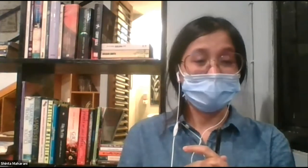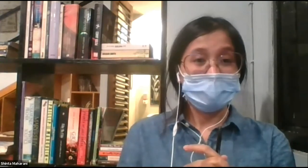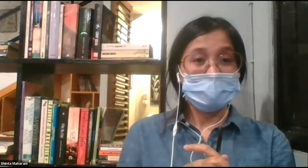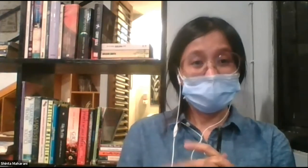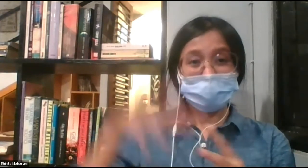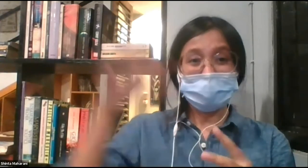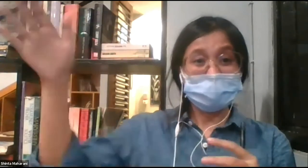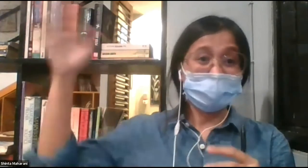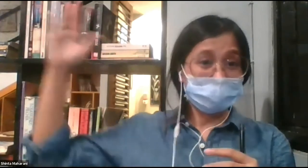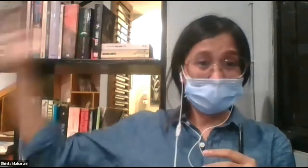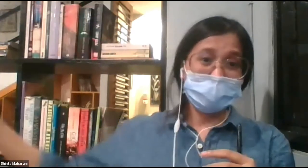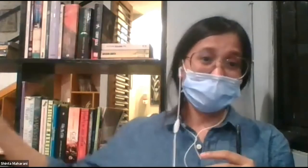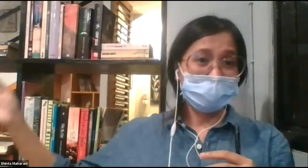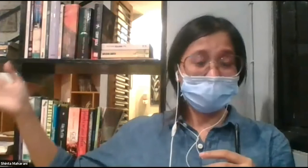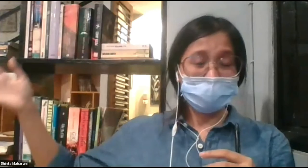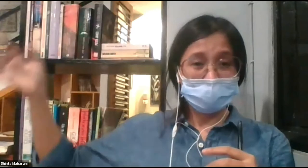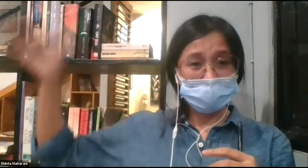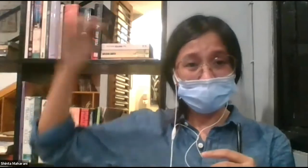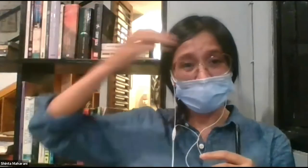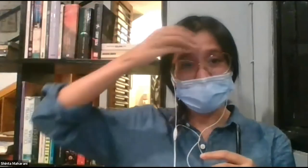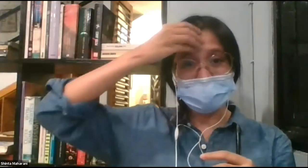gitu. Dan itu masih ditapis